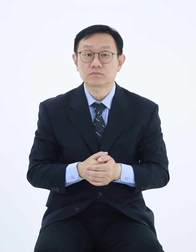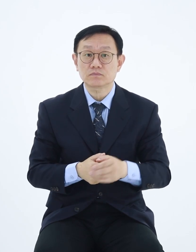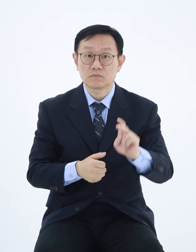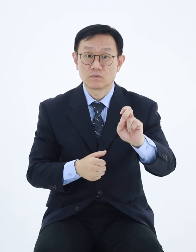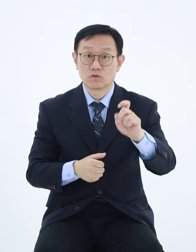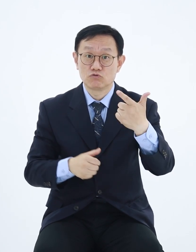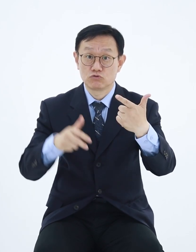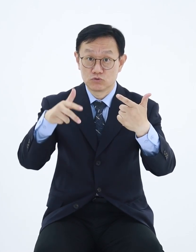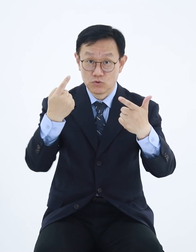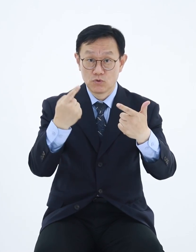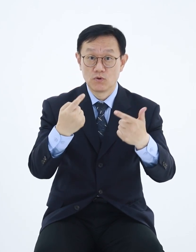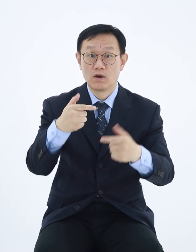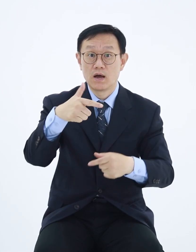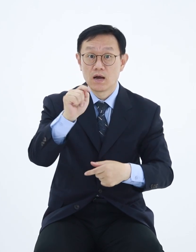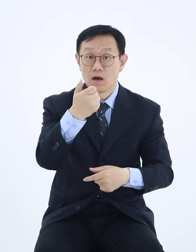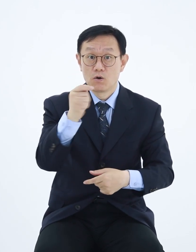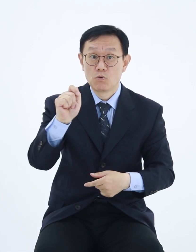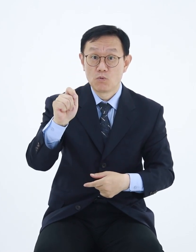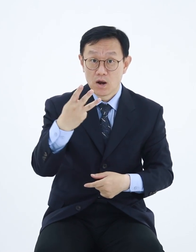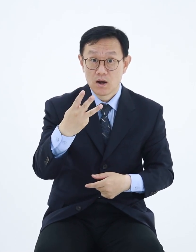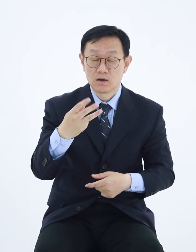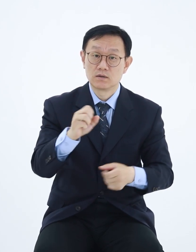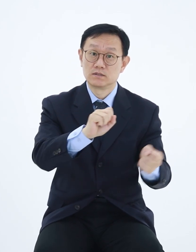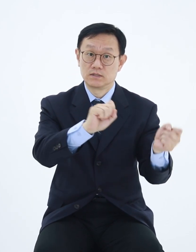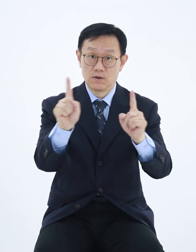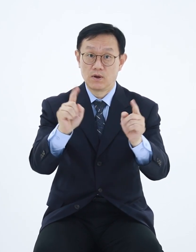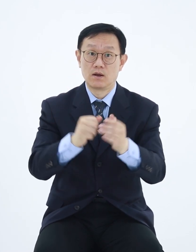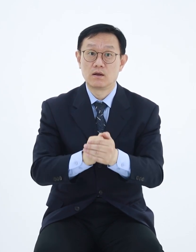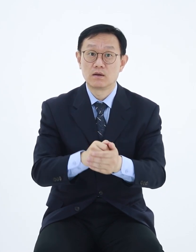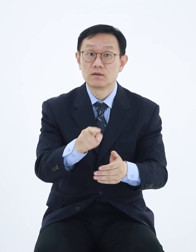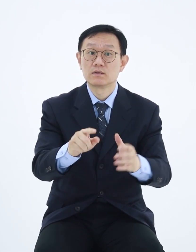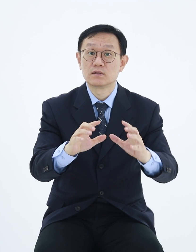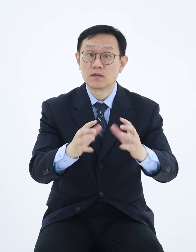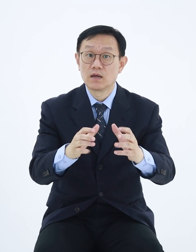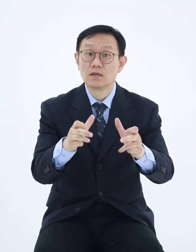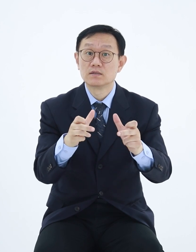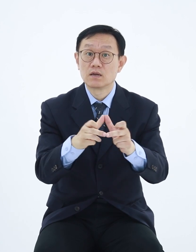제26조 가활 및 재활 당사국은 장애인의 완전한